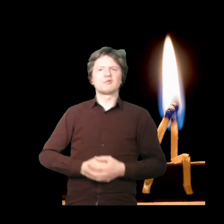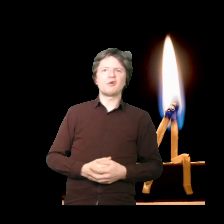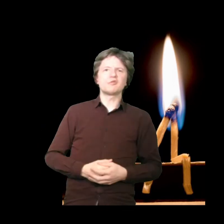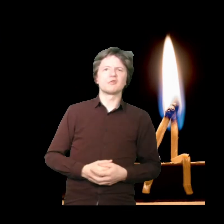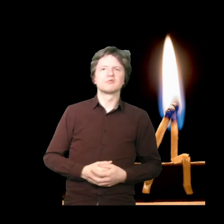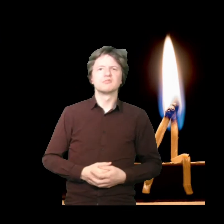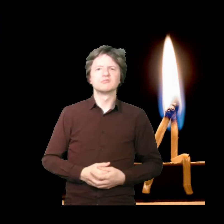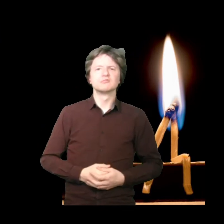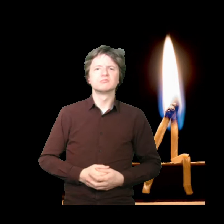van God is?